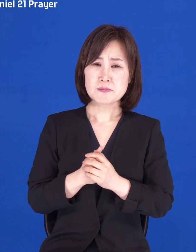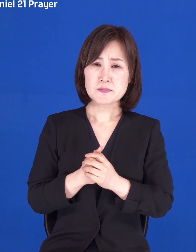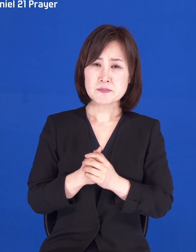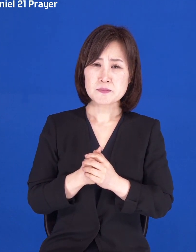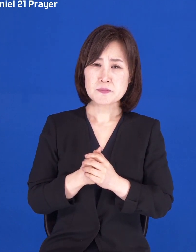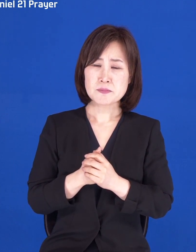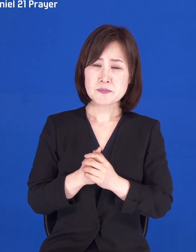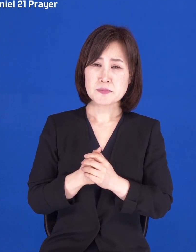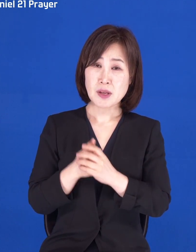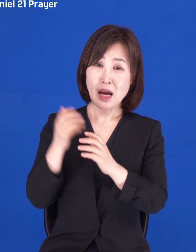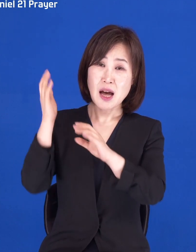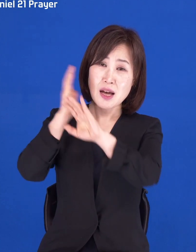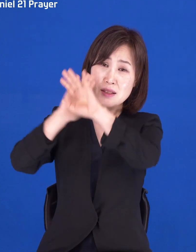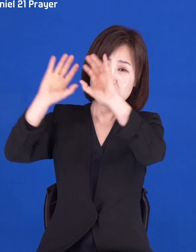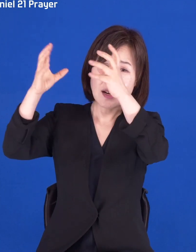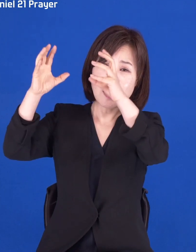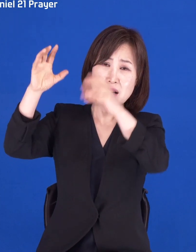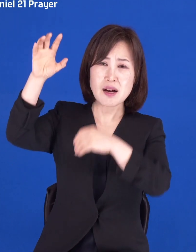그곳에서